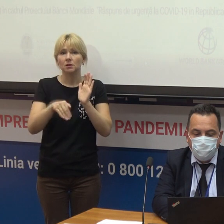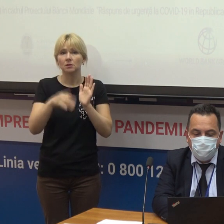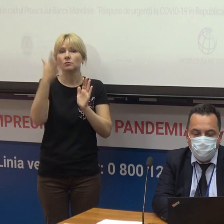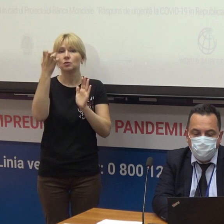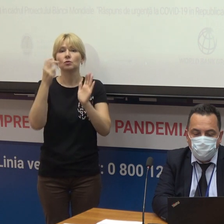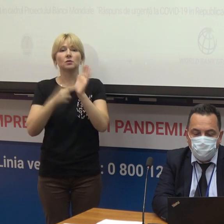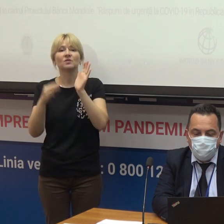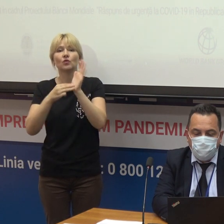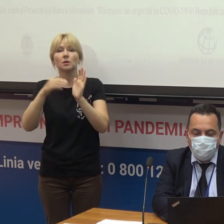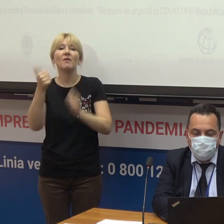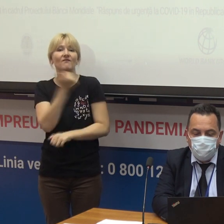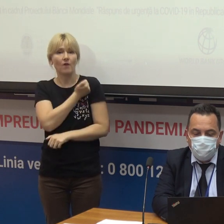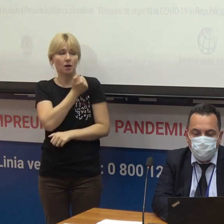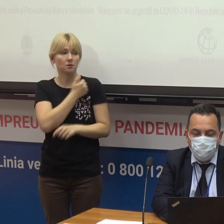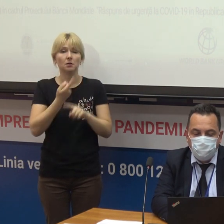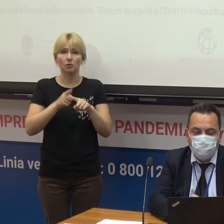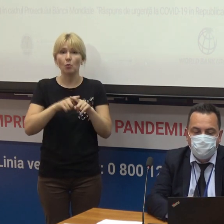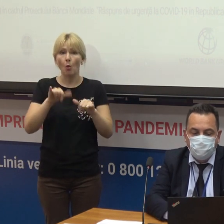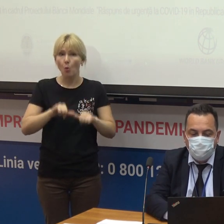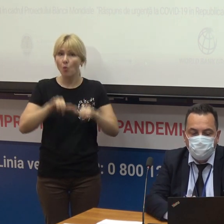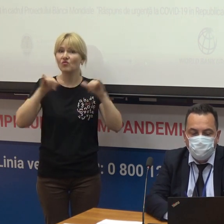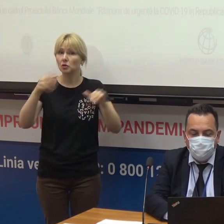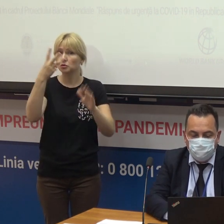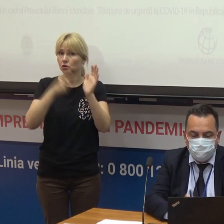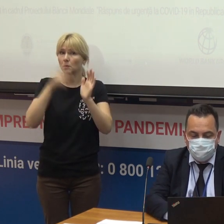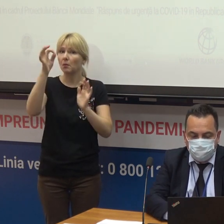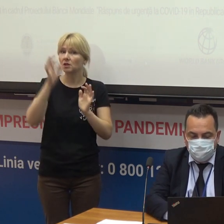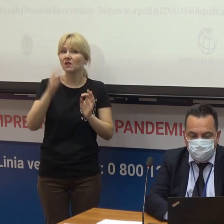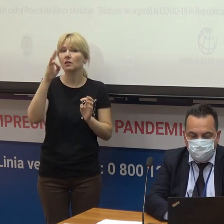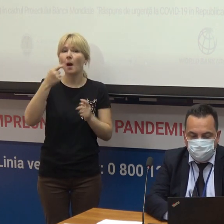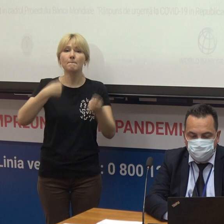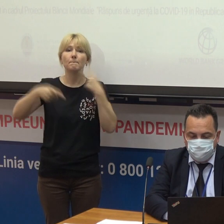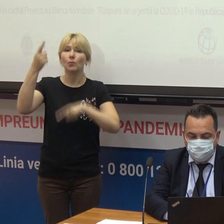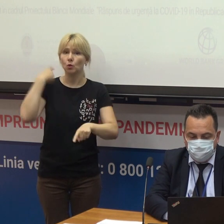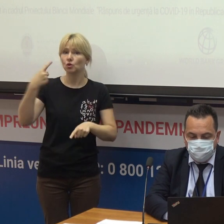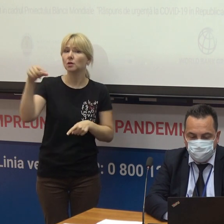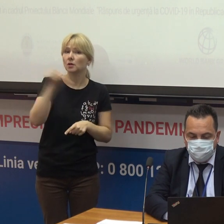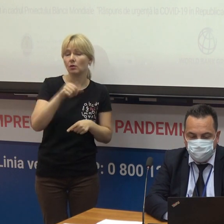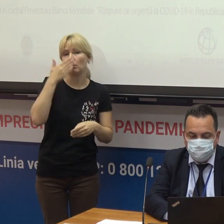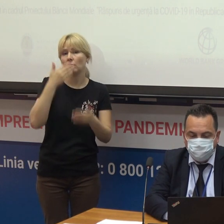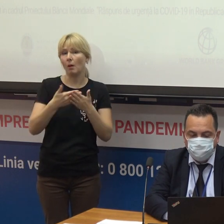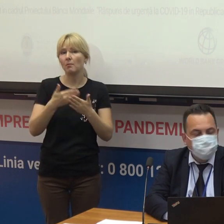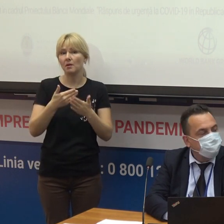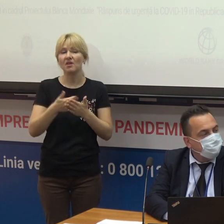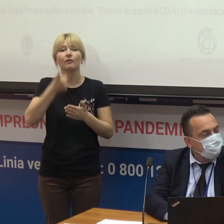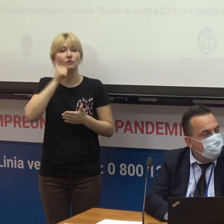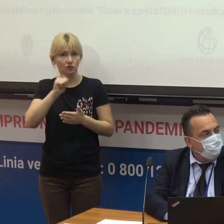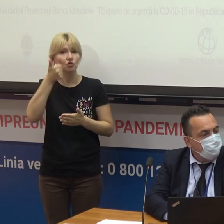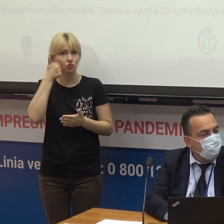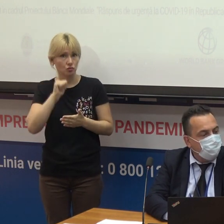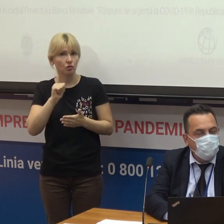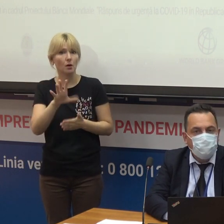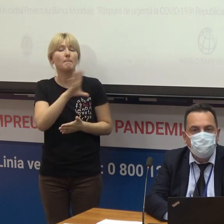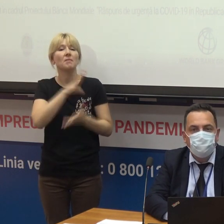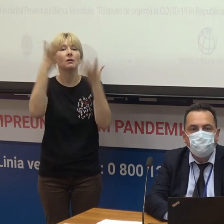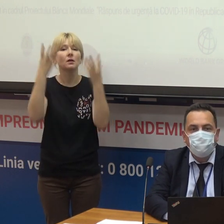78.587 de vaccinuri, o creștere de 37% față de săptămâna trecută. Spre exemplu, ieri a